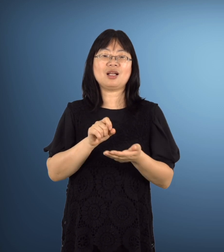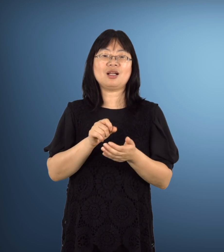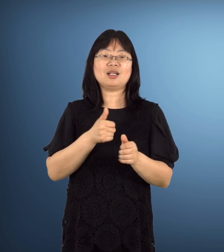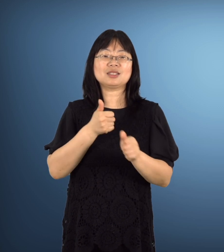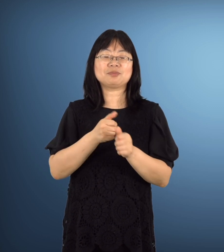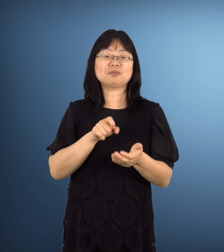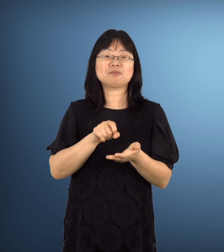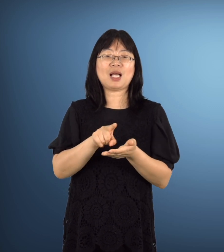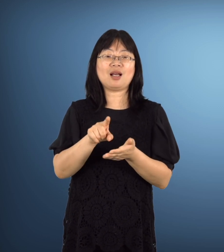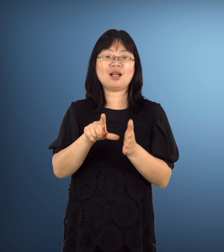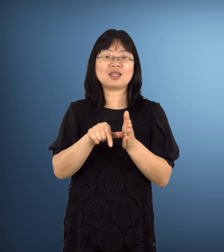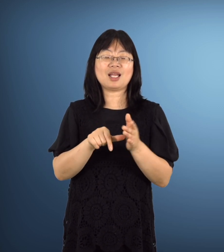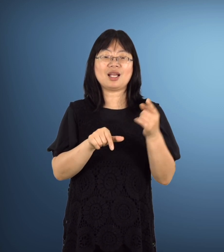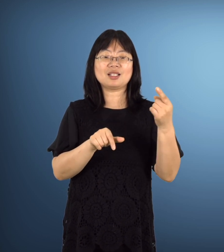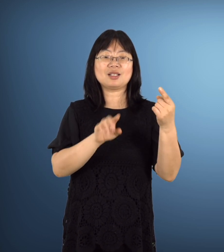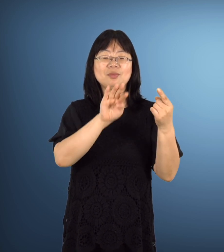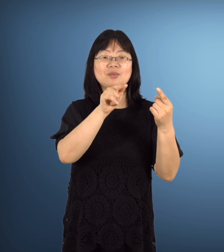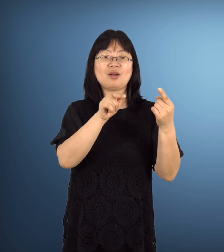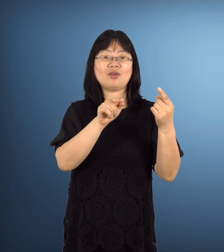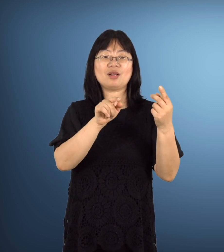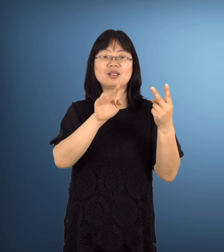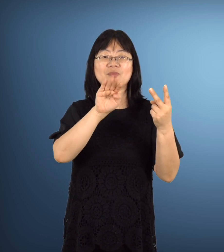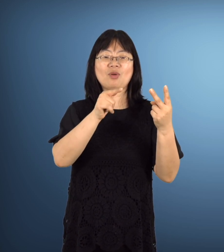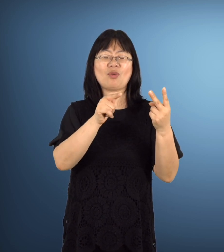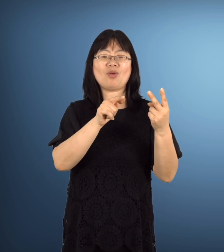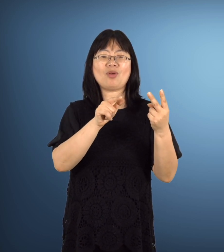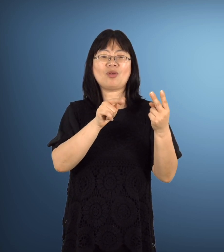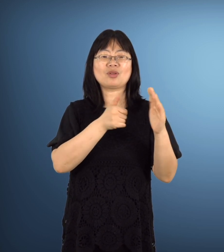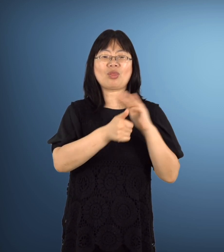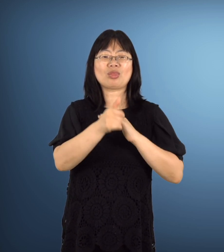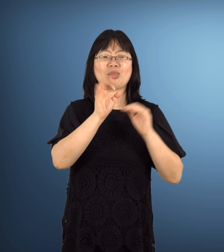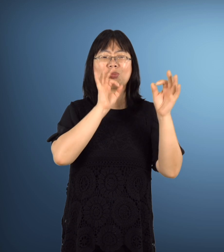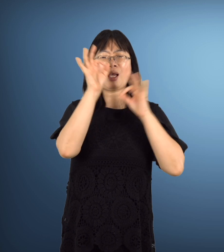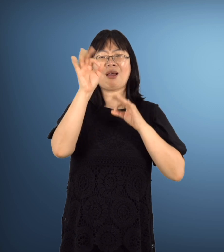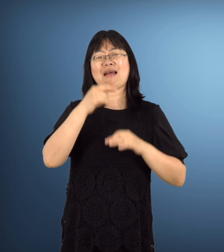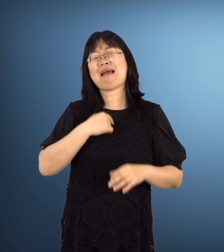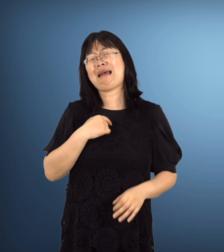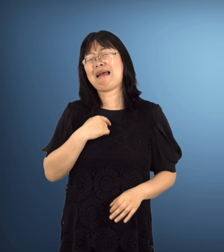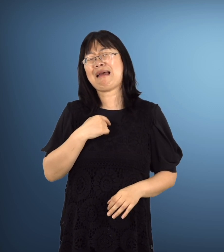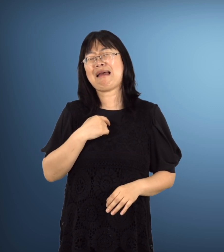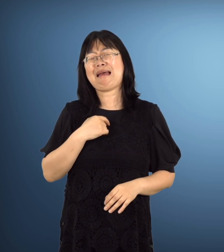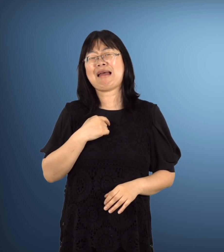승부차기에서도 1, 2번 선수가 실수를 했어요. 끝났구나.